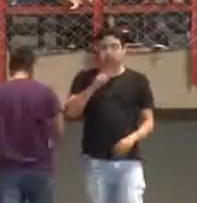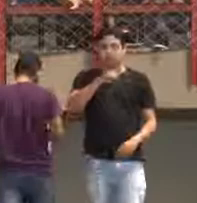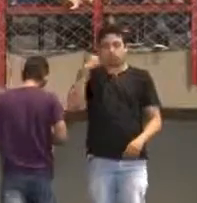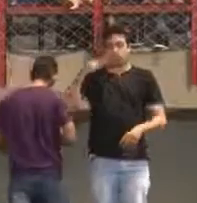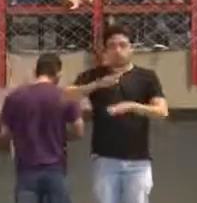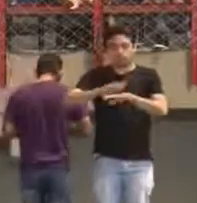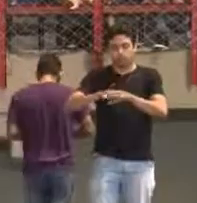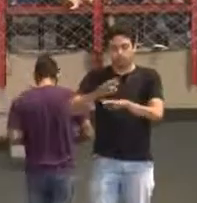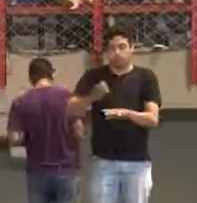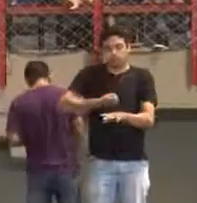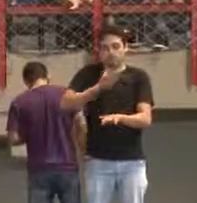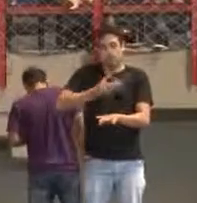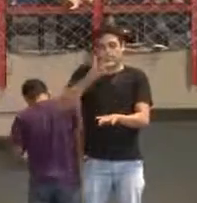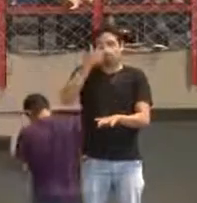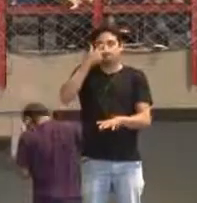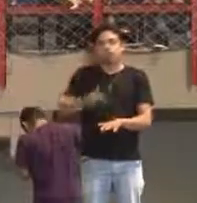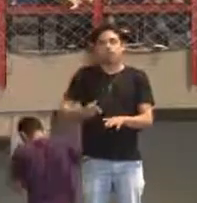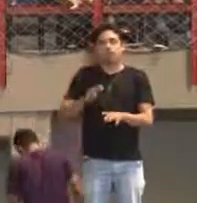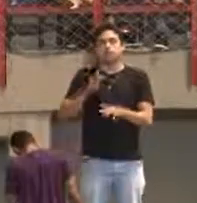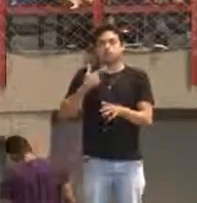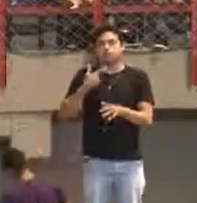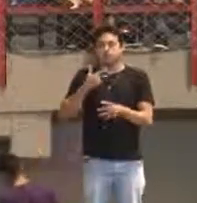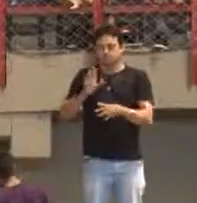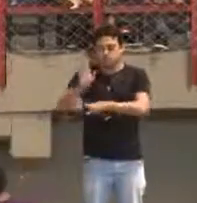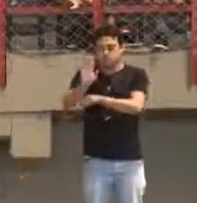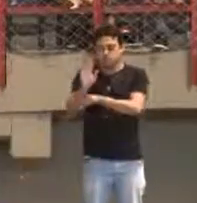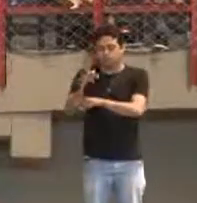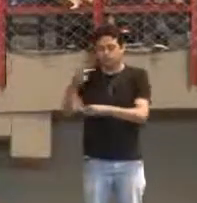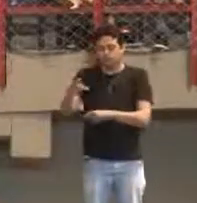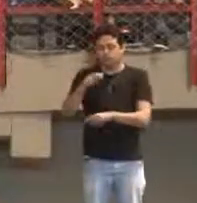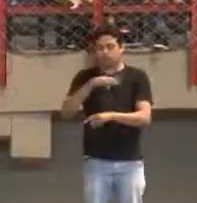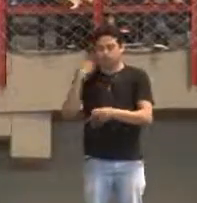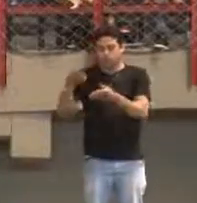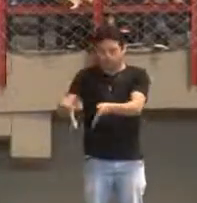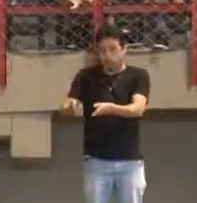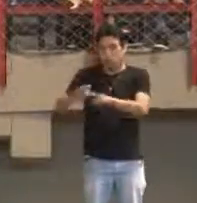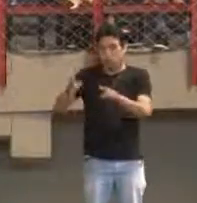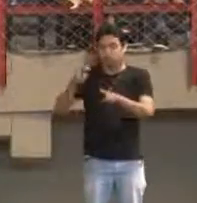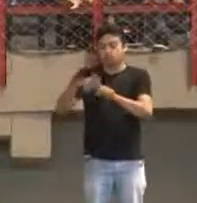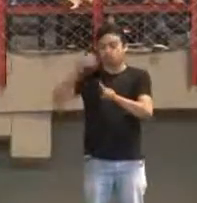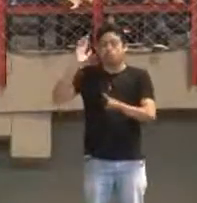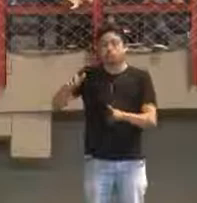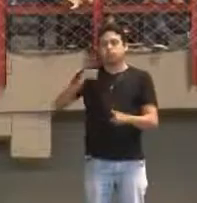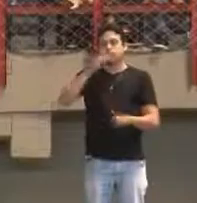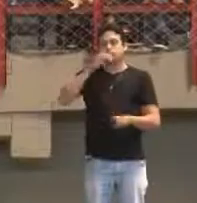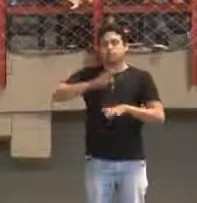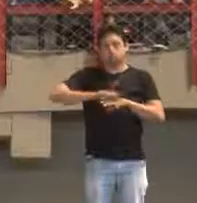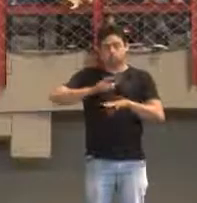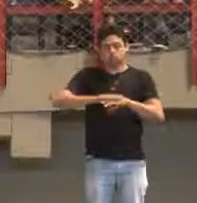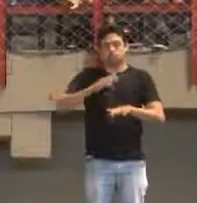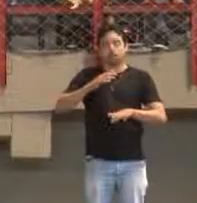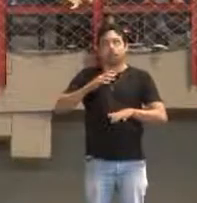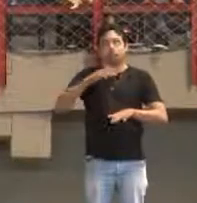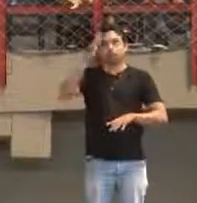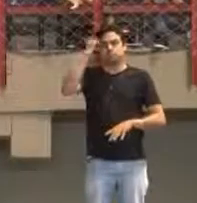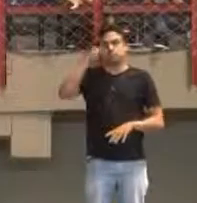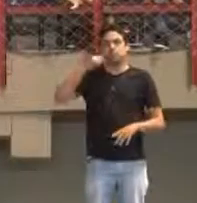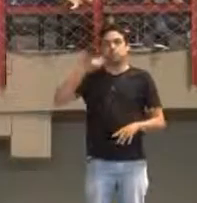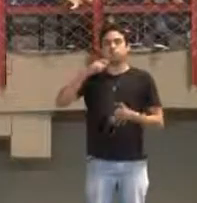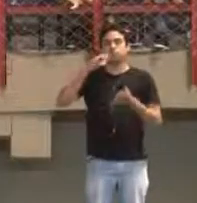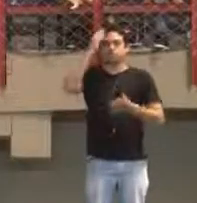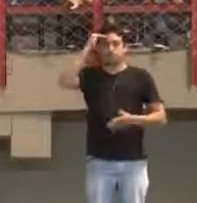fala o poema tipo uma despedida para ela apesar de ser um grande autor Realista